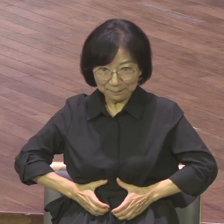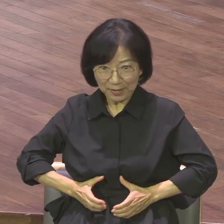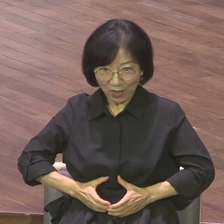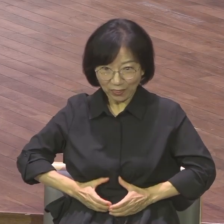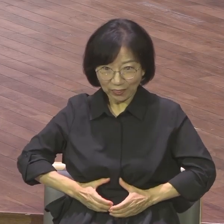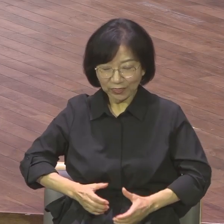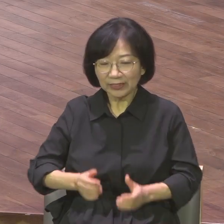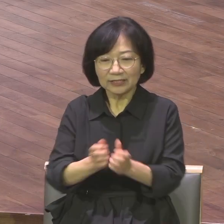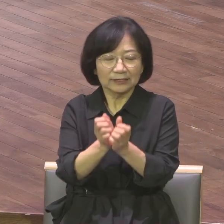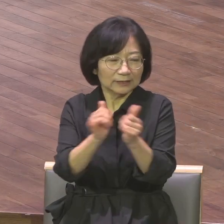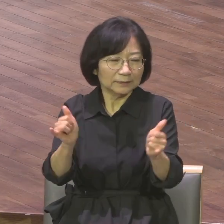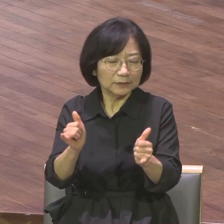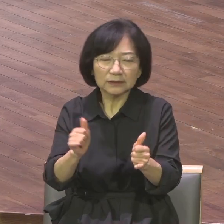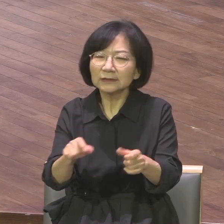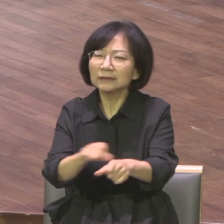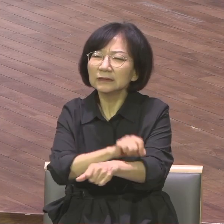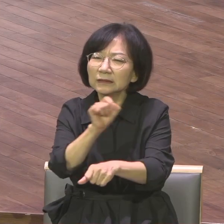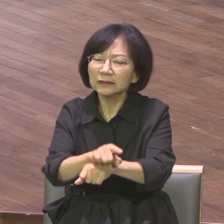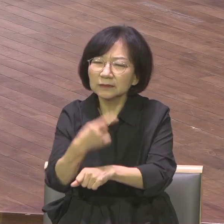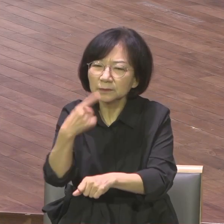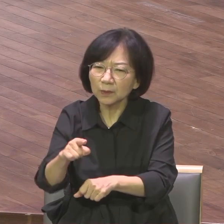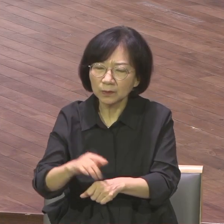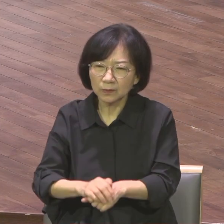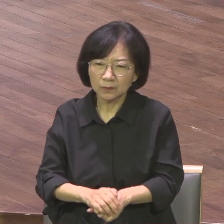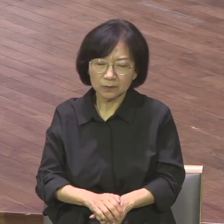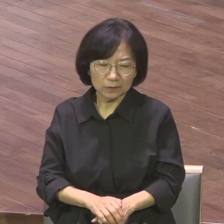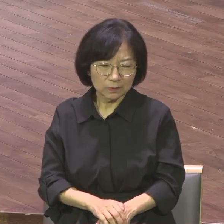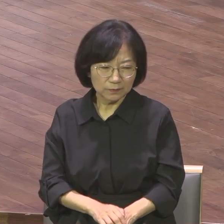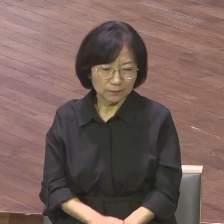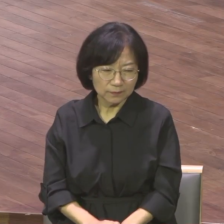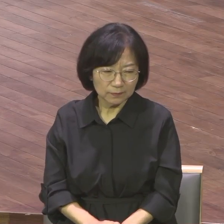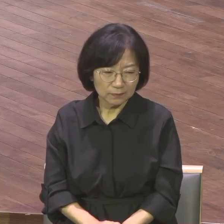특징이 뭐냐? 환경이 아니고